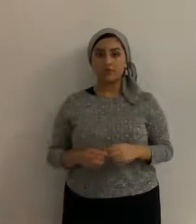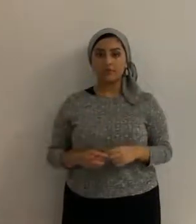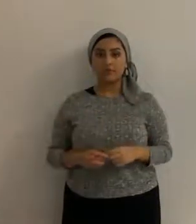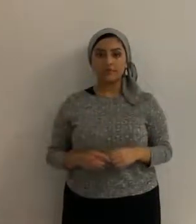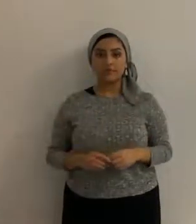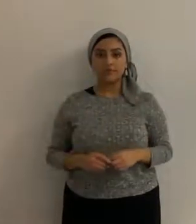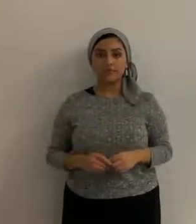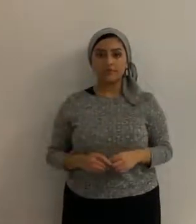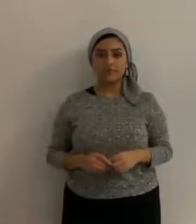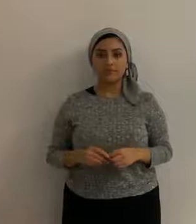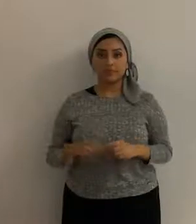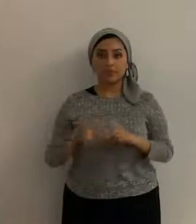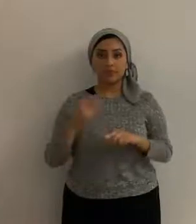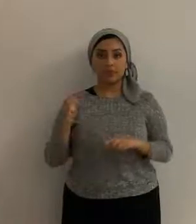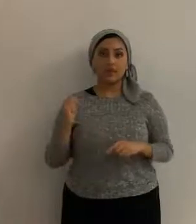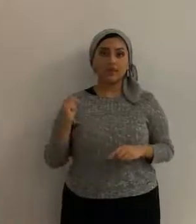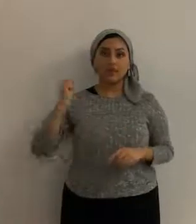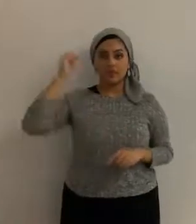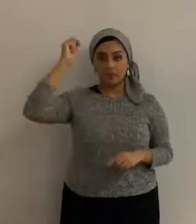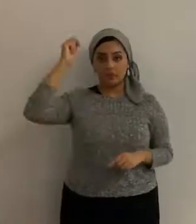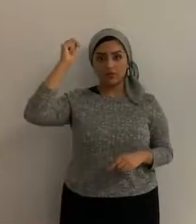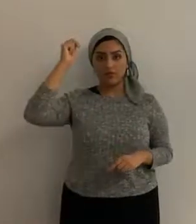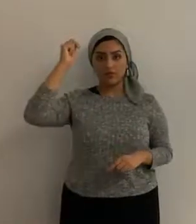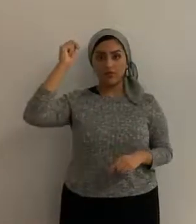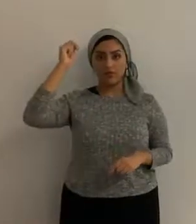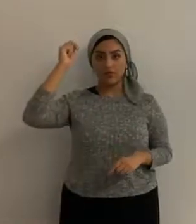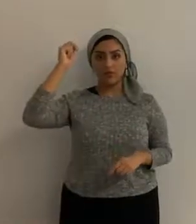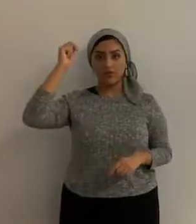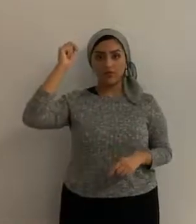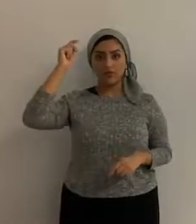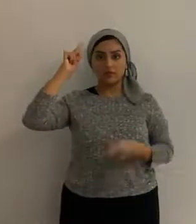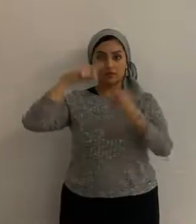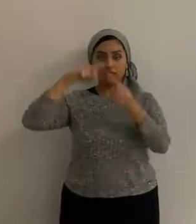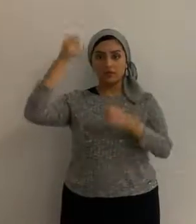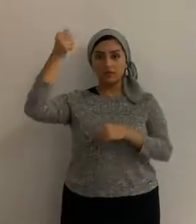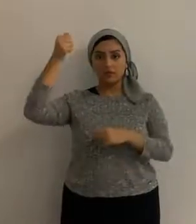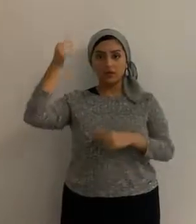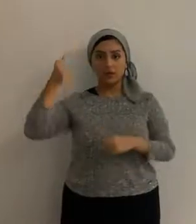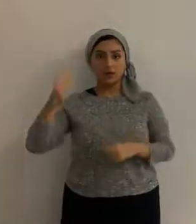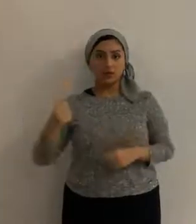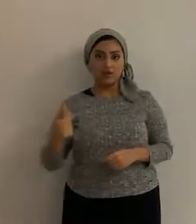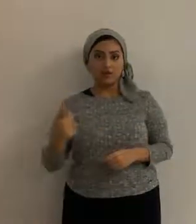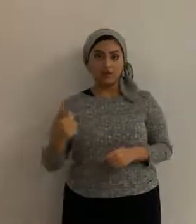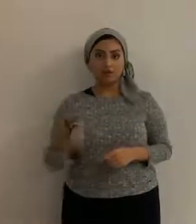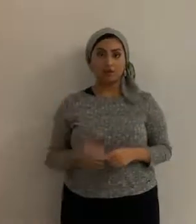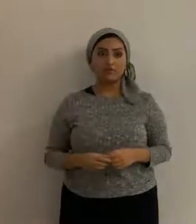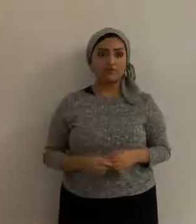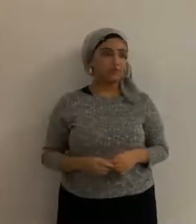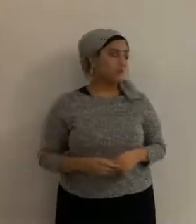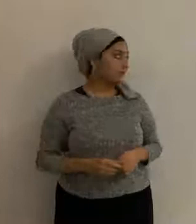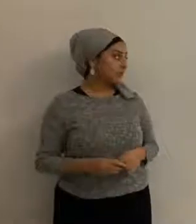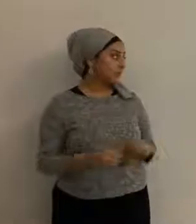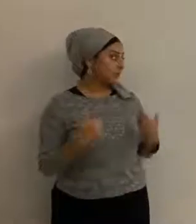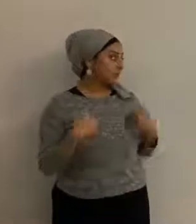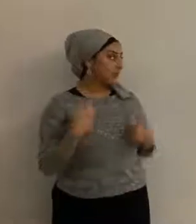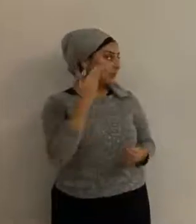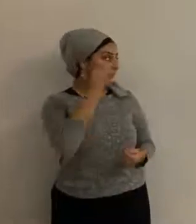de norte o en una orientación de norte a sur, que es como está aquí, y ya vemos que